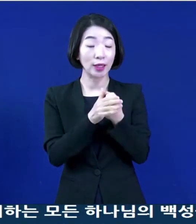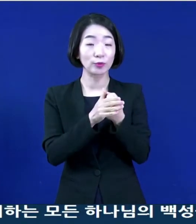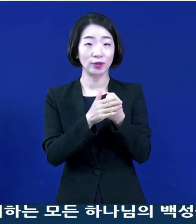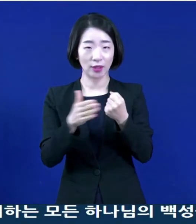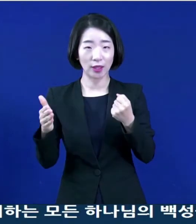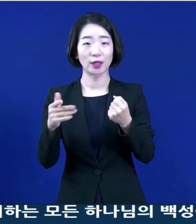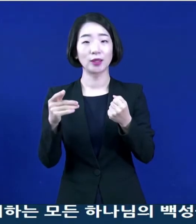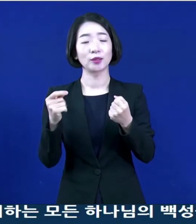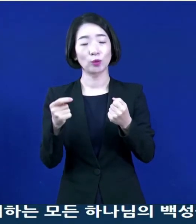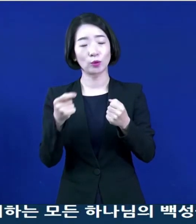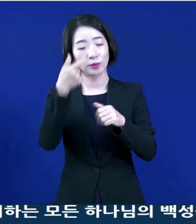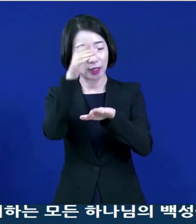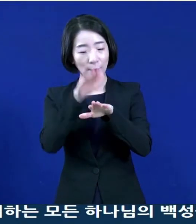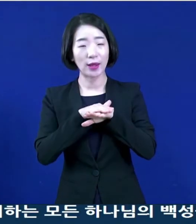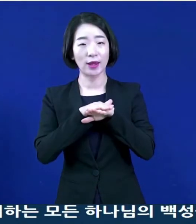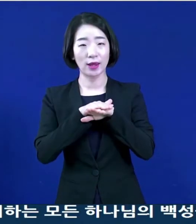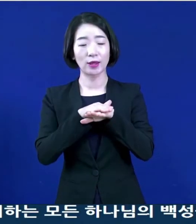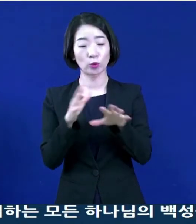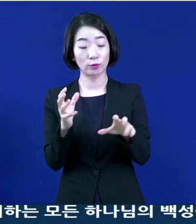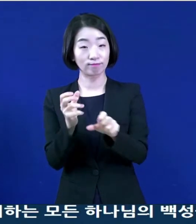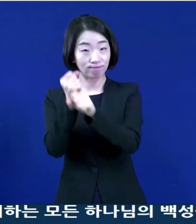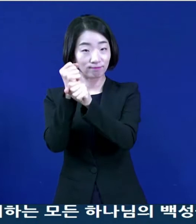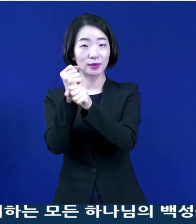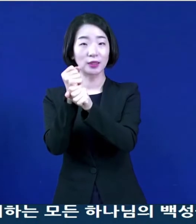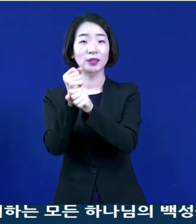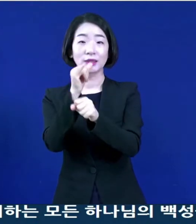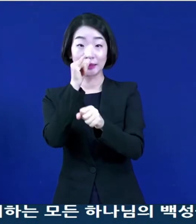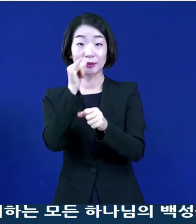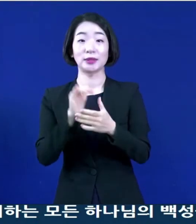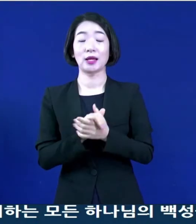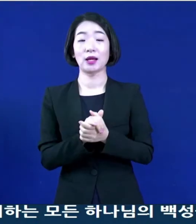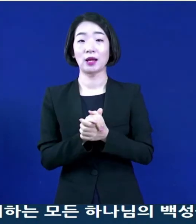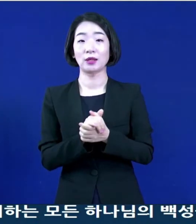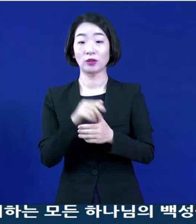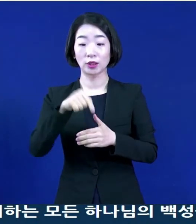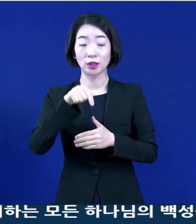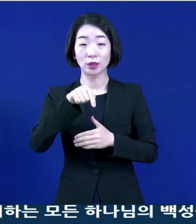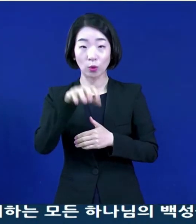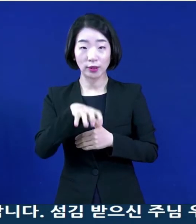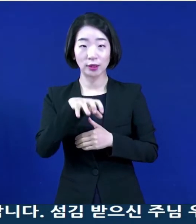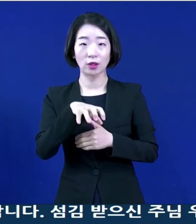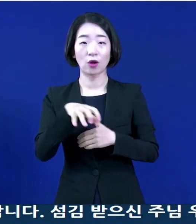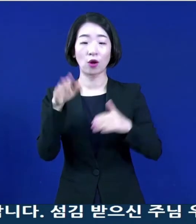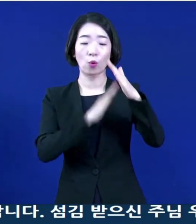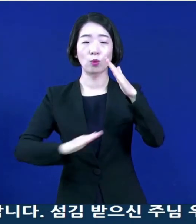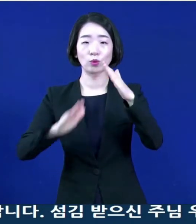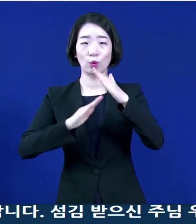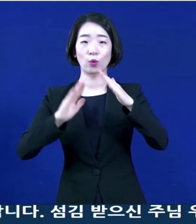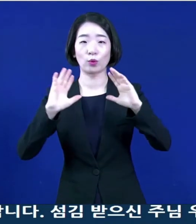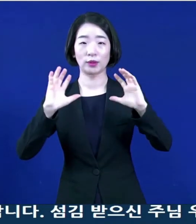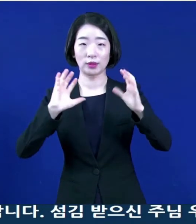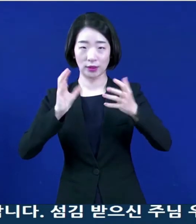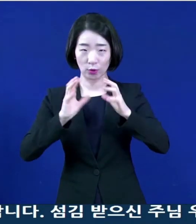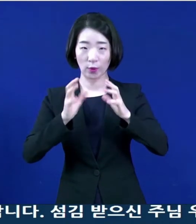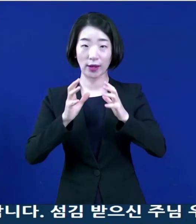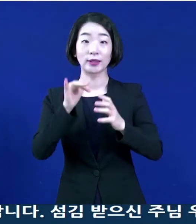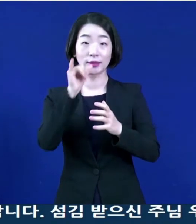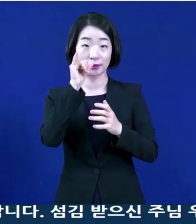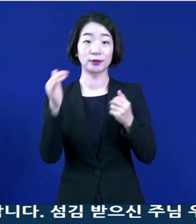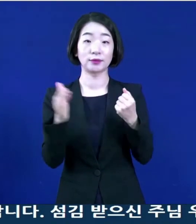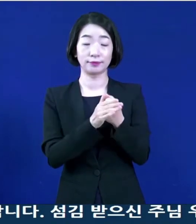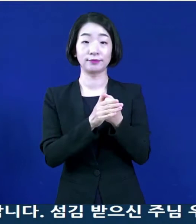공동의회는 예배를 필요한 직후에 이곳에서 진행이 되겠습니다. 우리